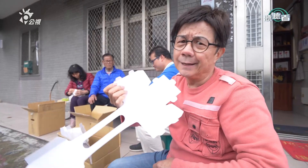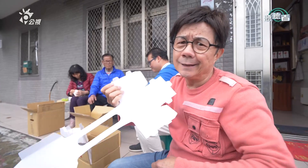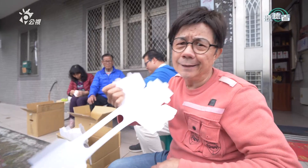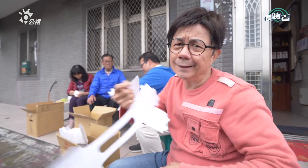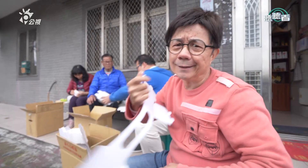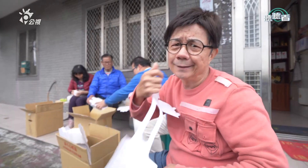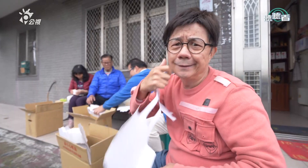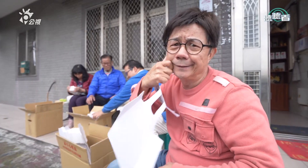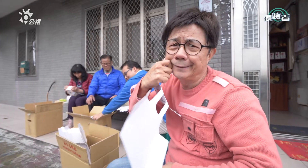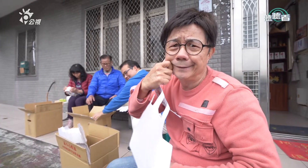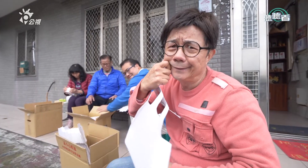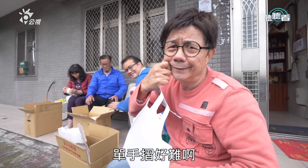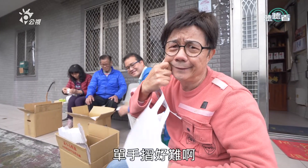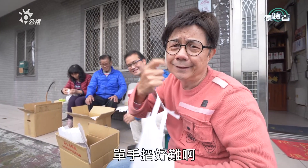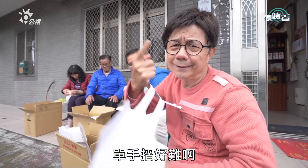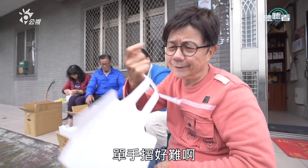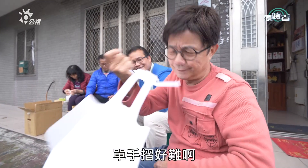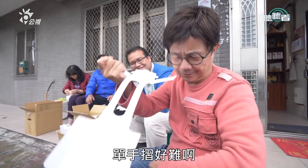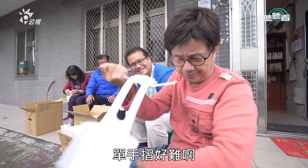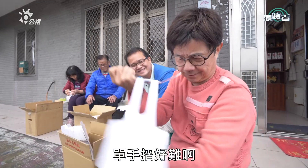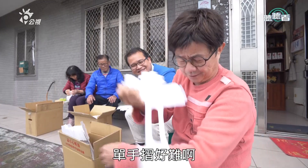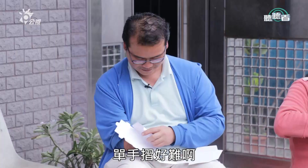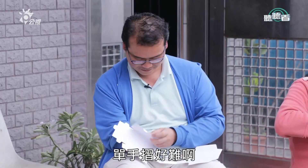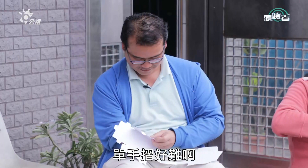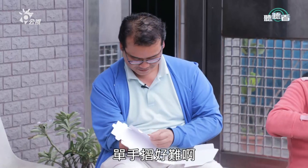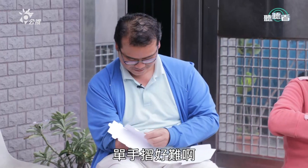哎，单手折好难呐、